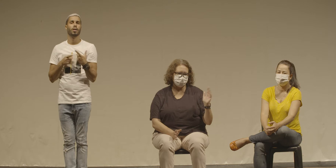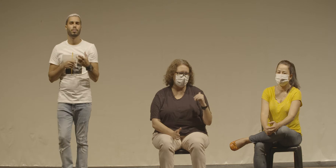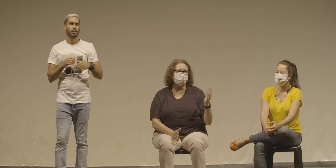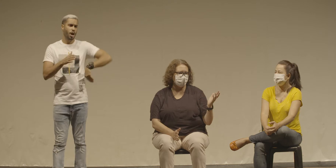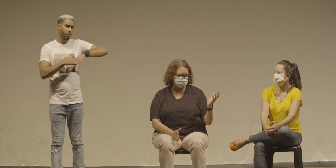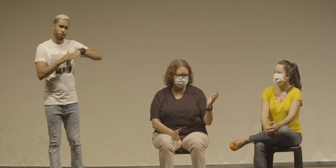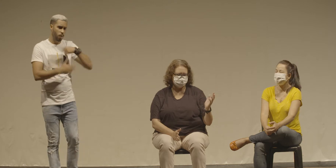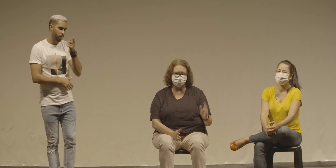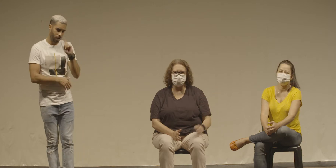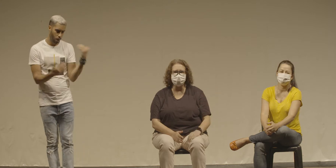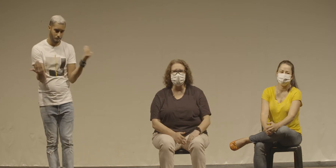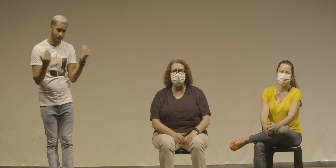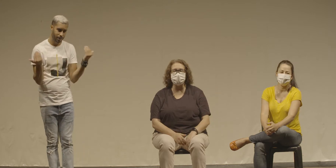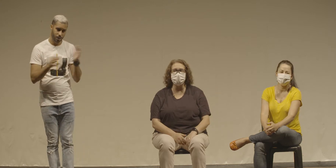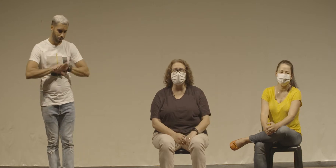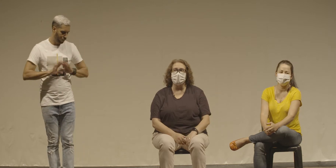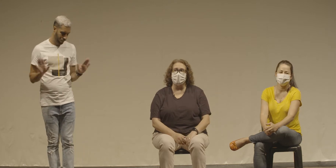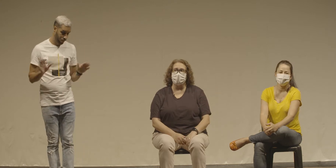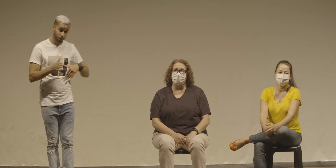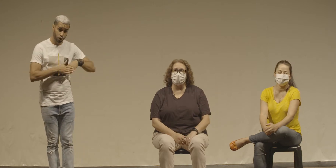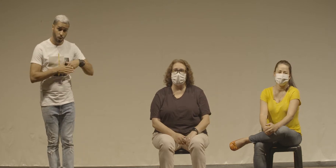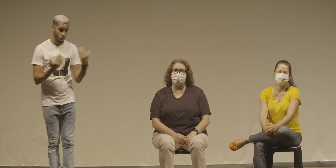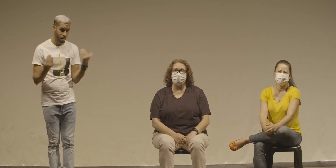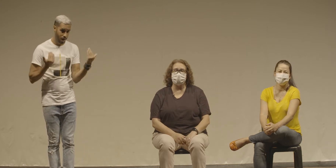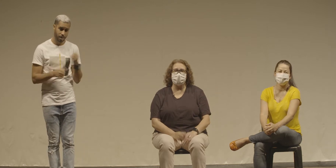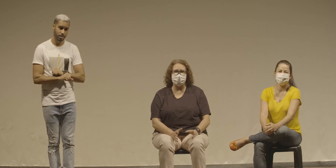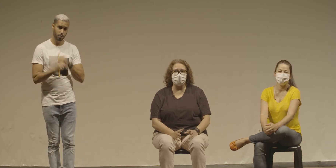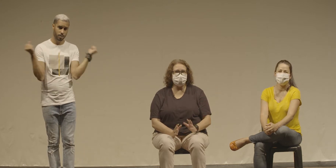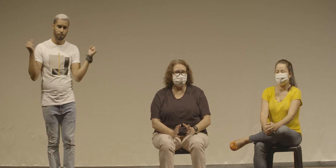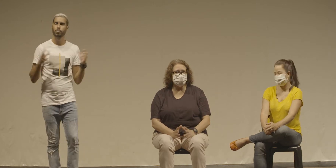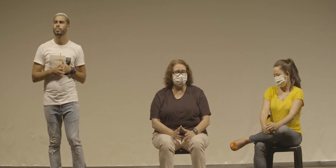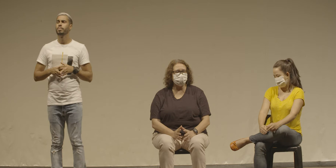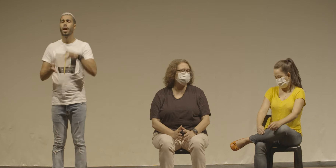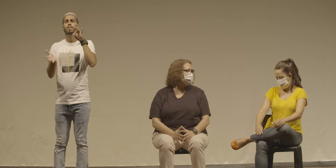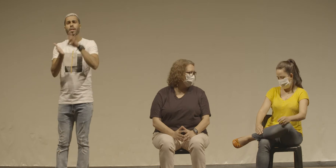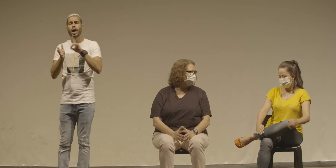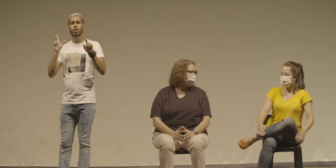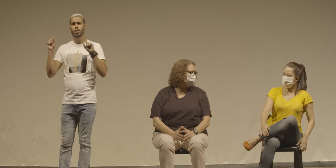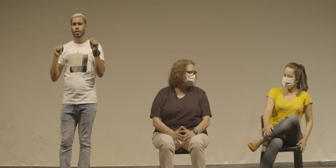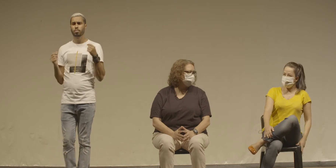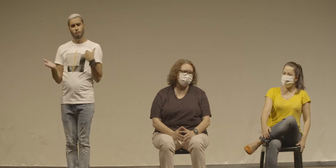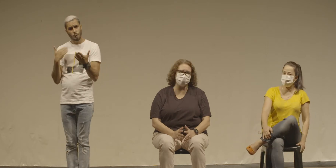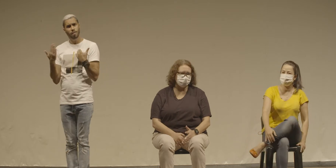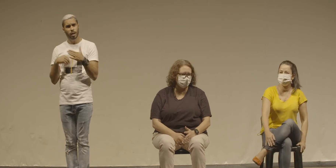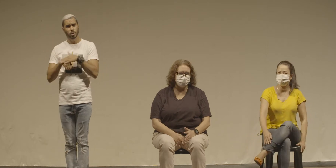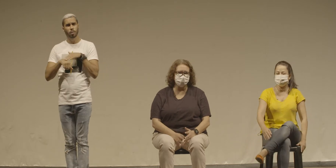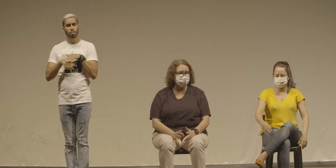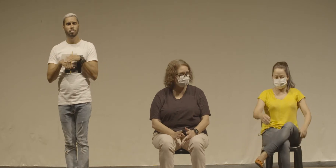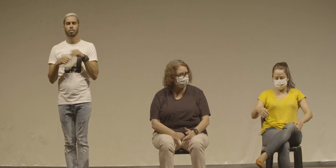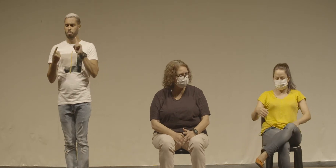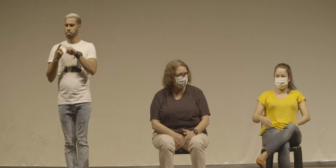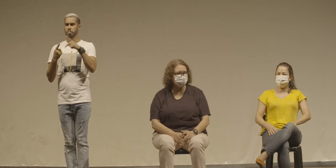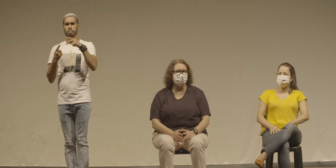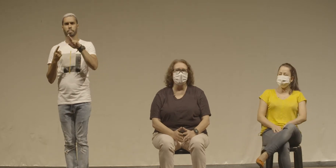porque não tem como comparar. Então, na verdade, a gente conversou isso com elas, né? A gente conversou isso com Paula, a gente